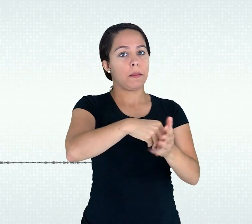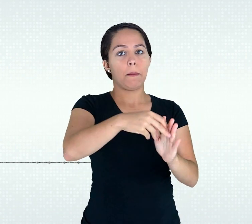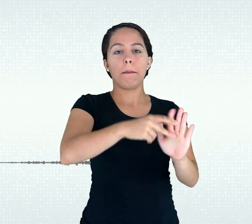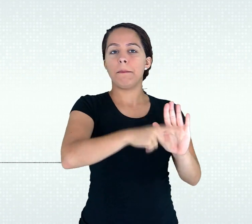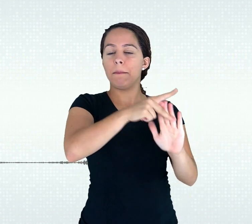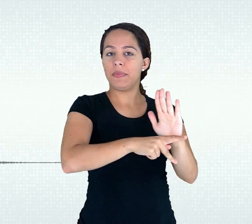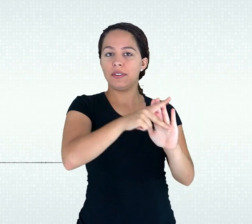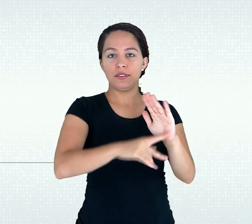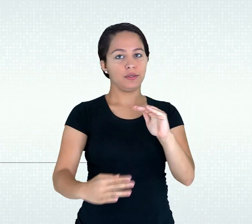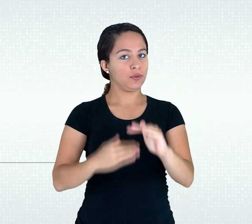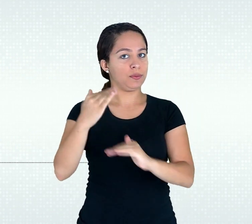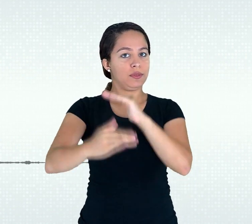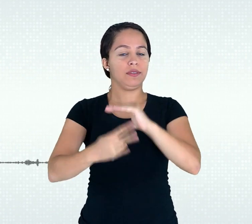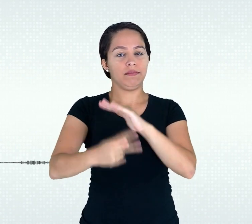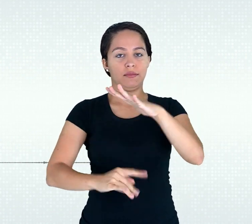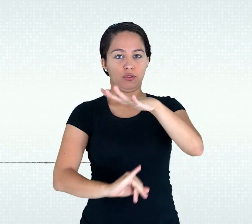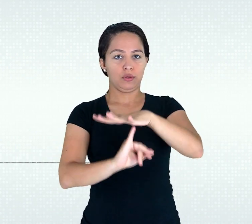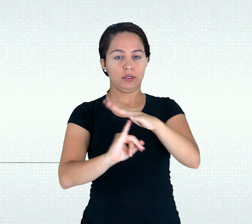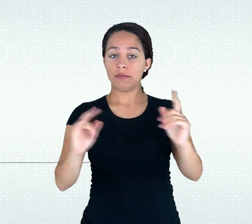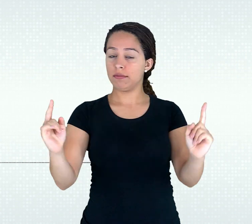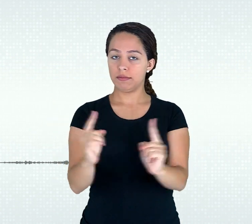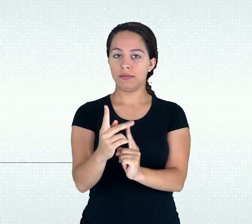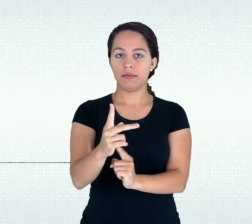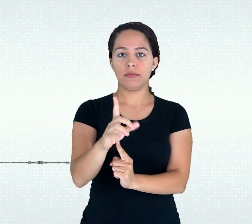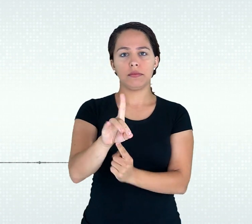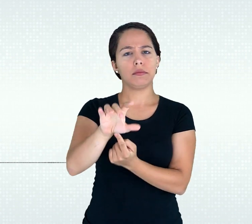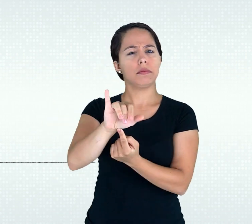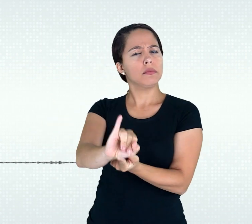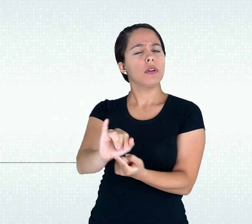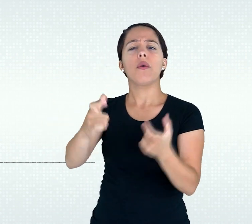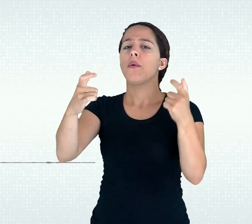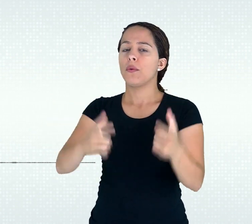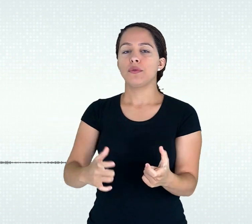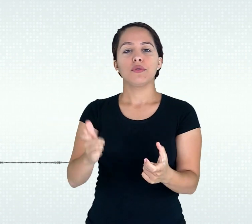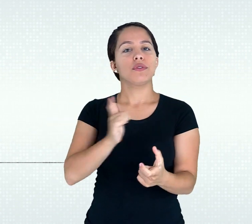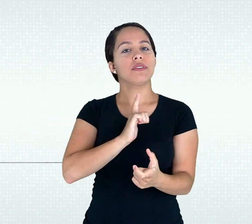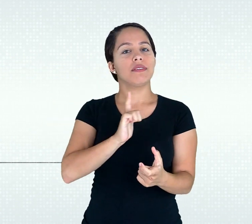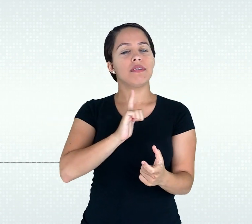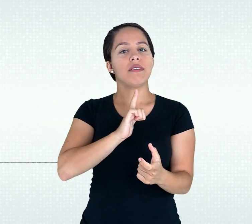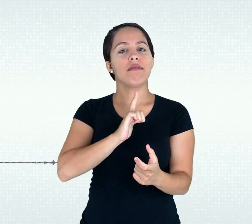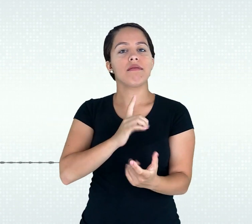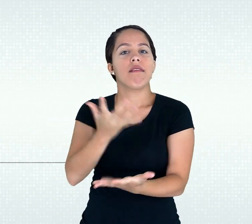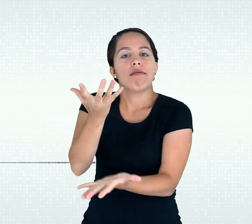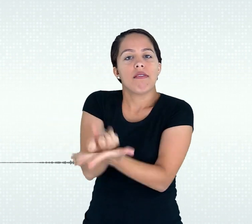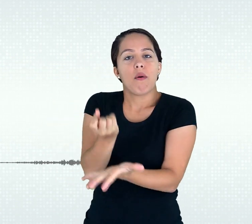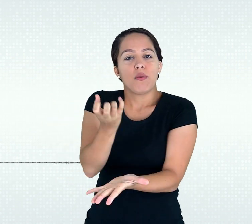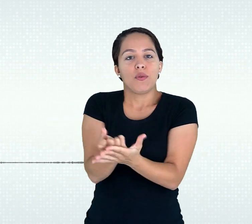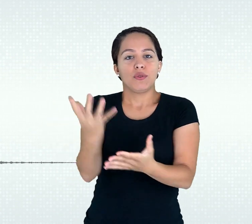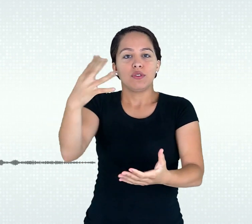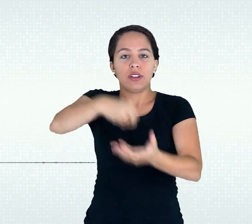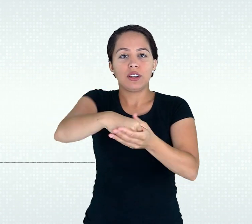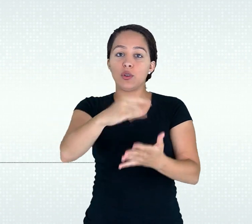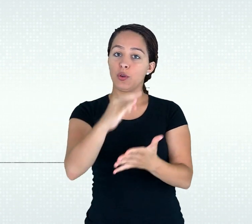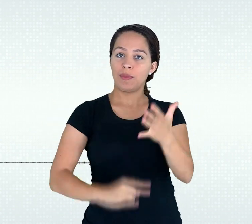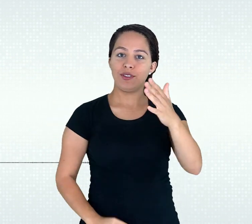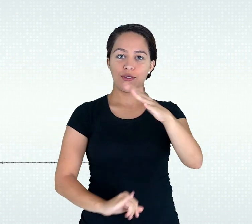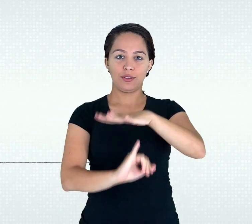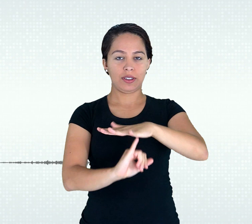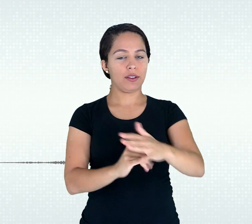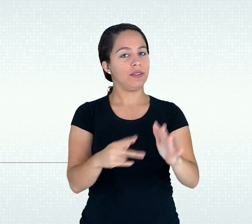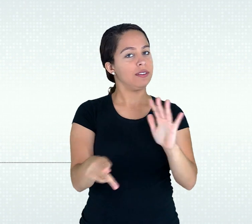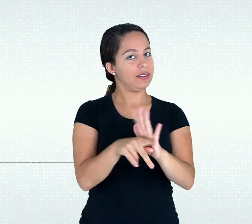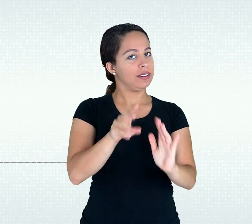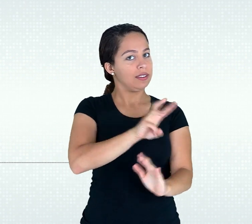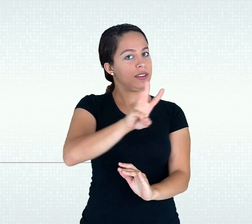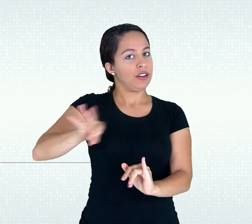desenvolvimento institucional pdi e disponível para download na aba documentos institucionais do